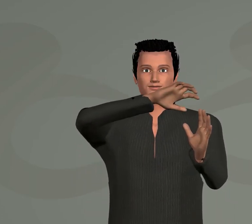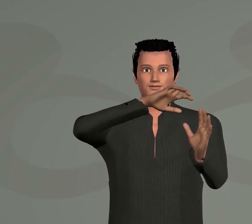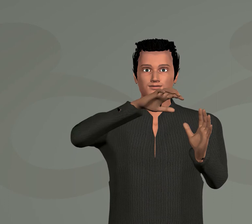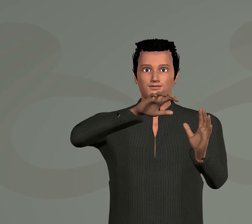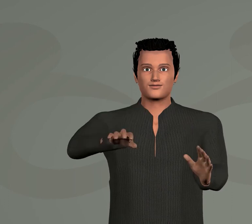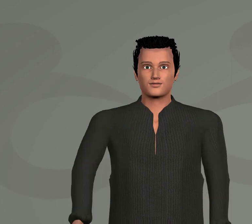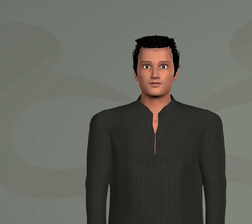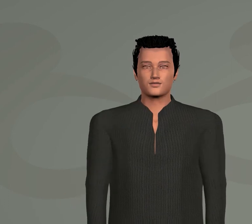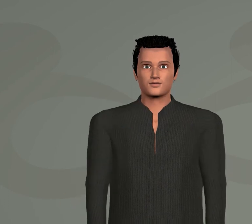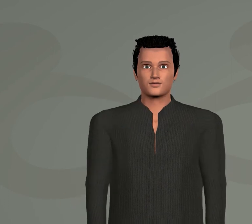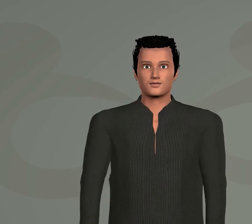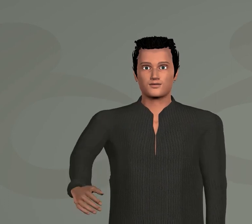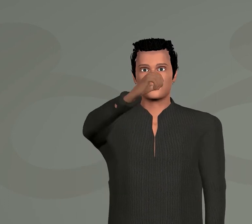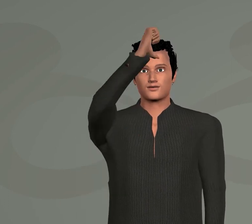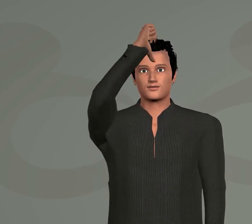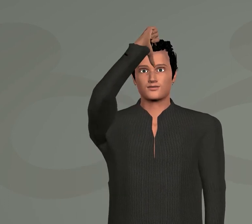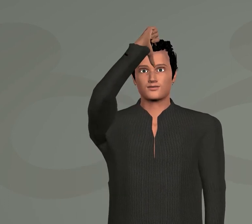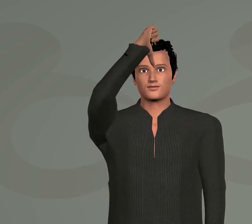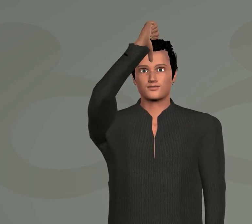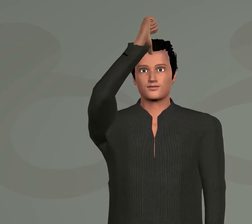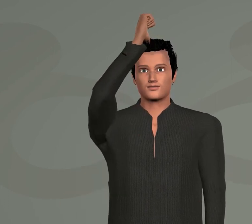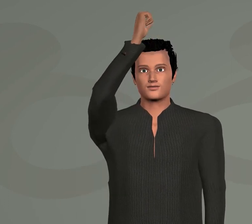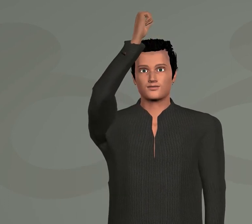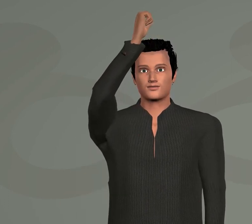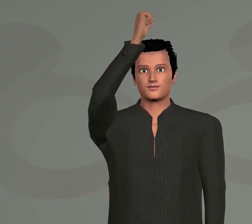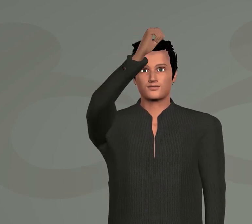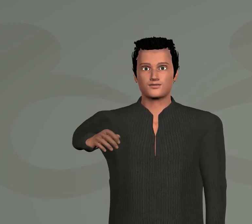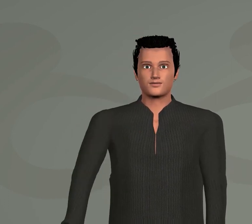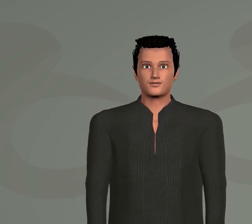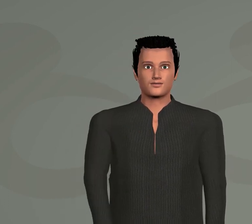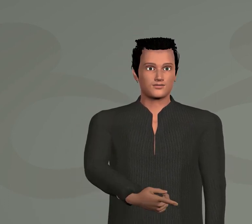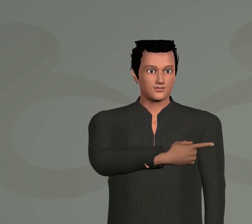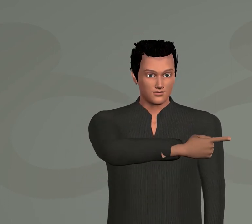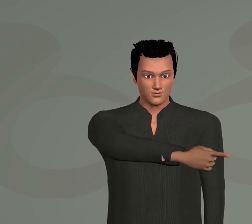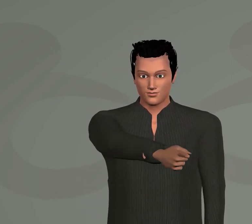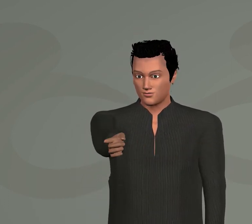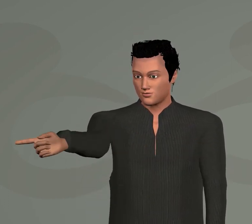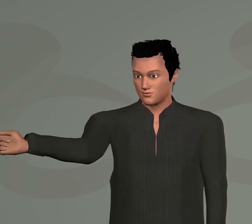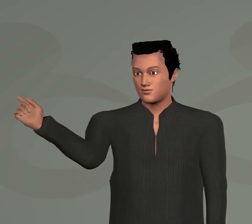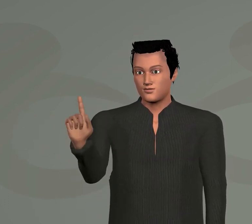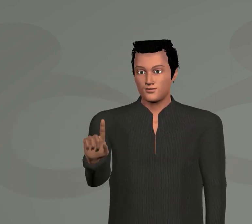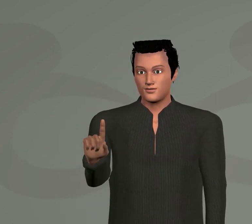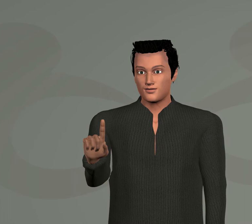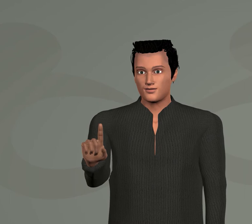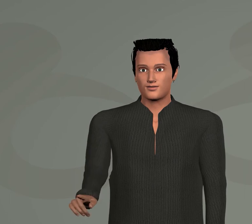हम सब भारतवासी, भाई, बहन हैं।